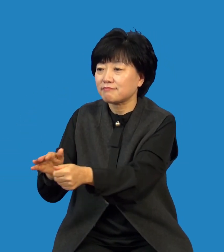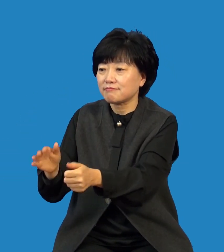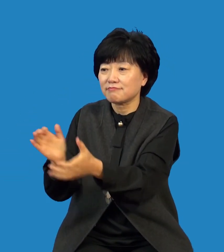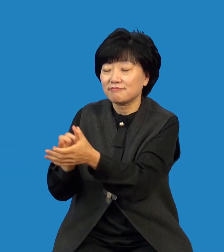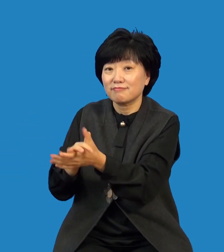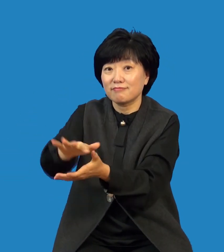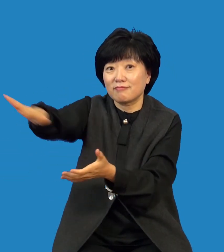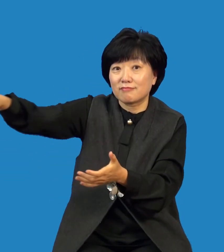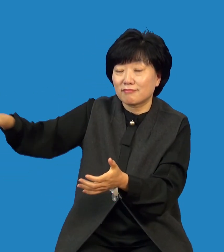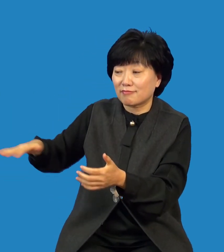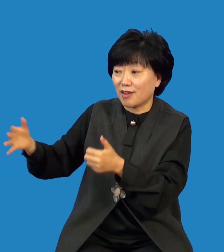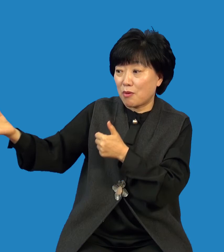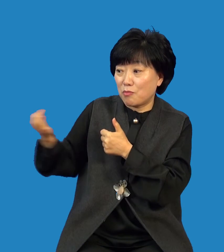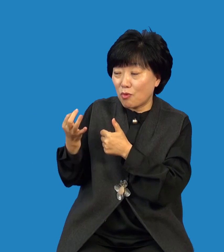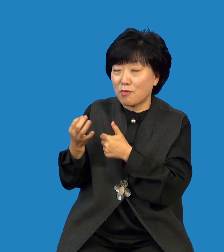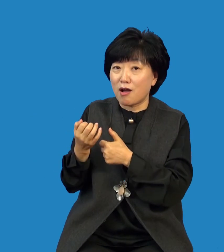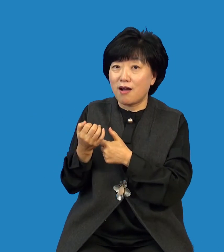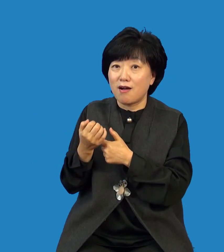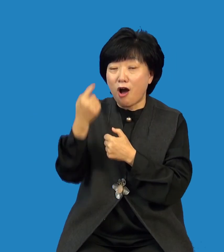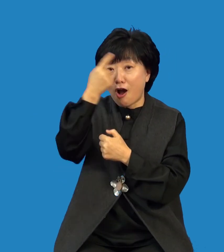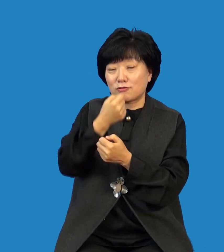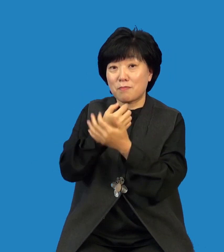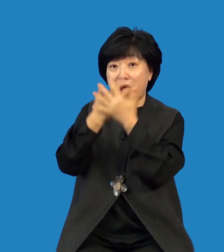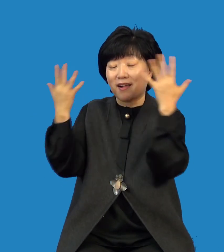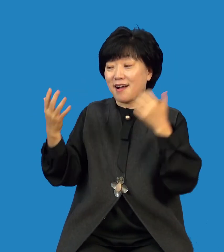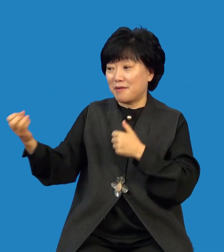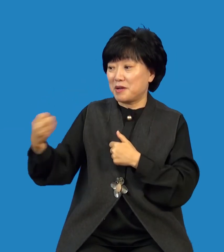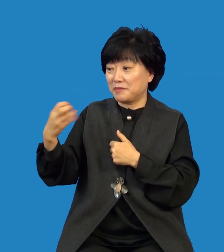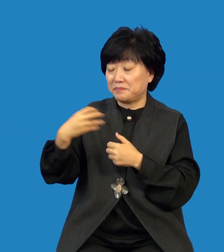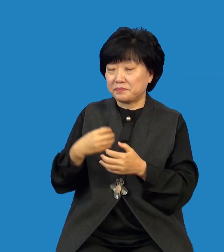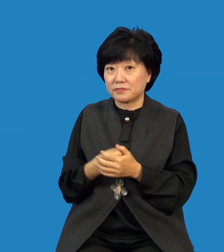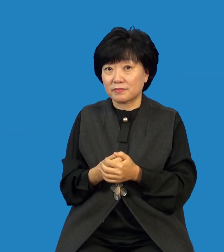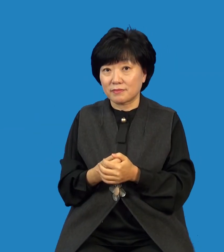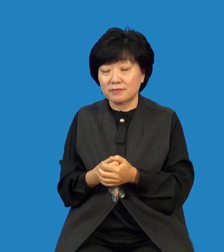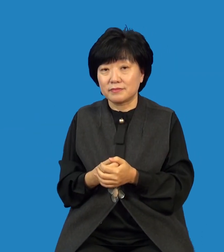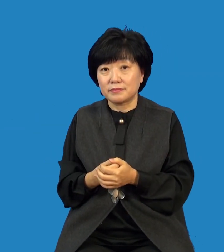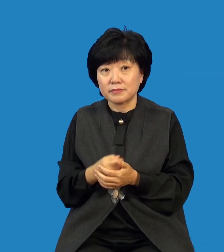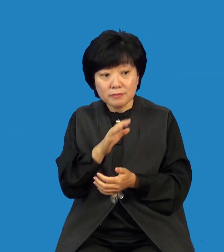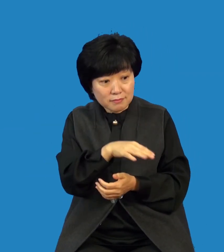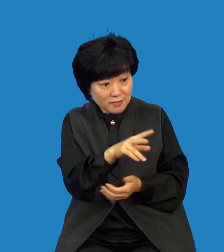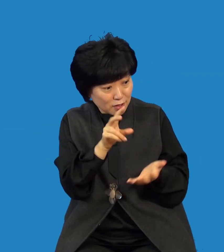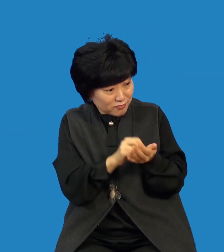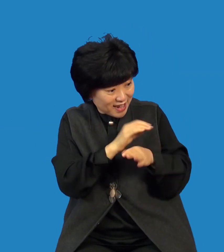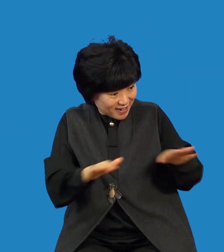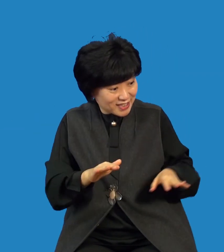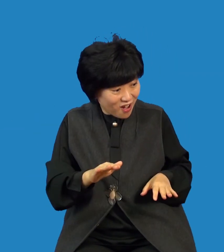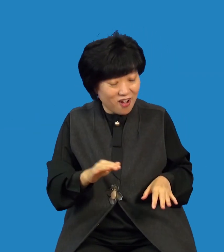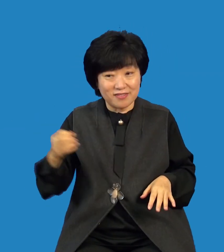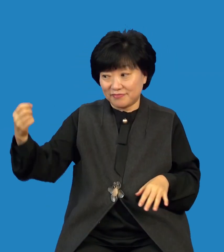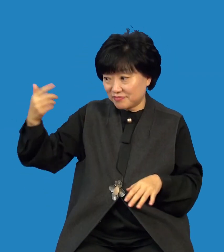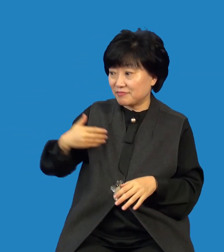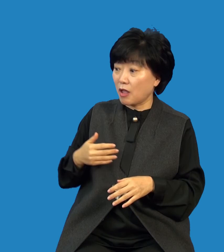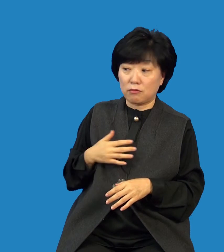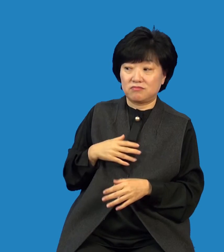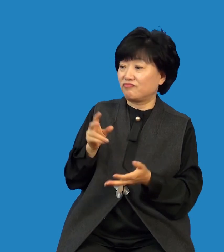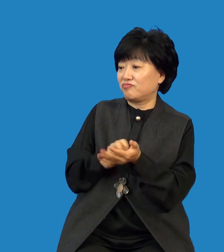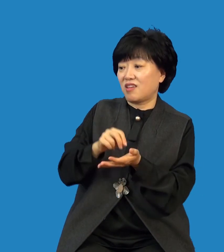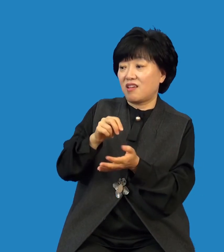밝다고, 그러니까 문제 해결됐냐 막 이러고 물어보고, 그래서 아니 해결 안 되는데, 그랬더니 너 미쳤냐고, 지금 이삿짐 날릴 때냐고, 빨리 가서 그 문제